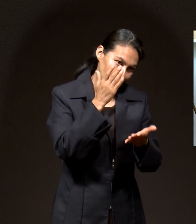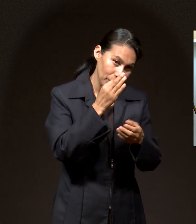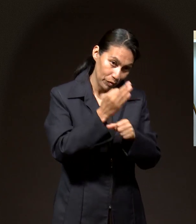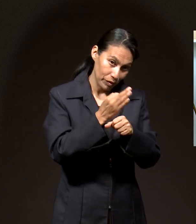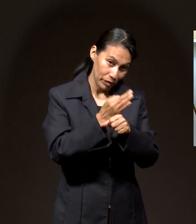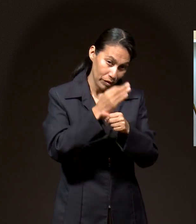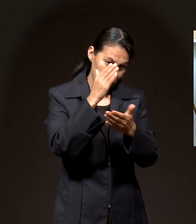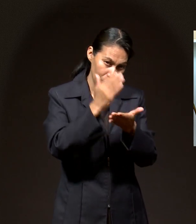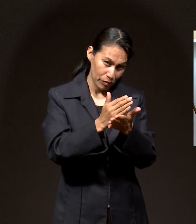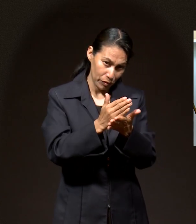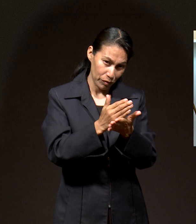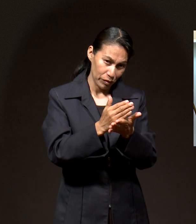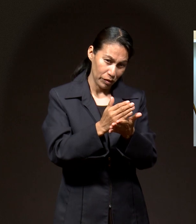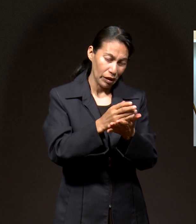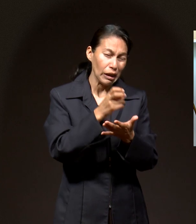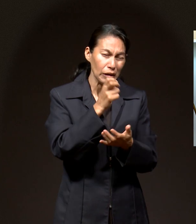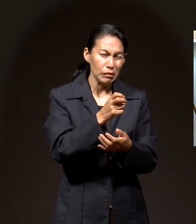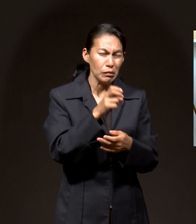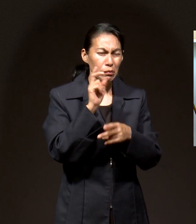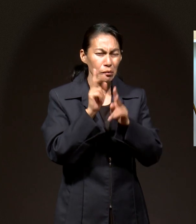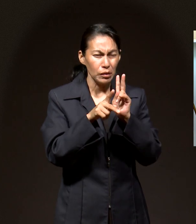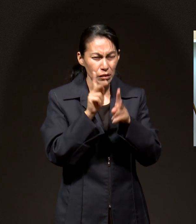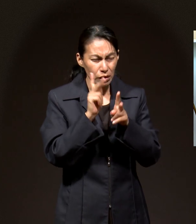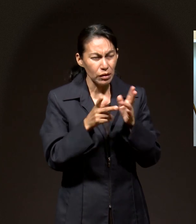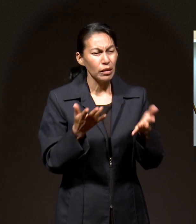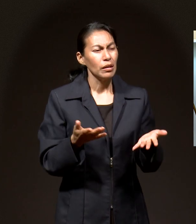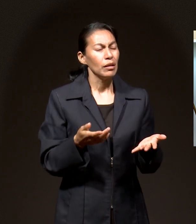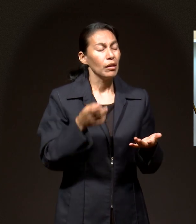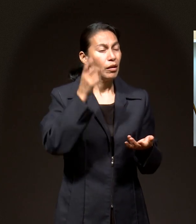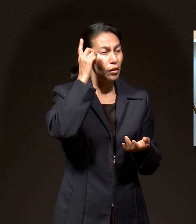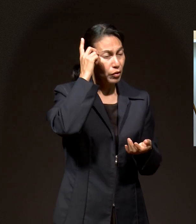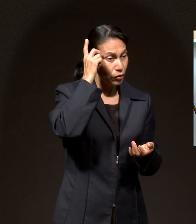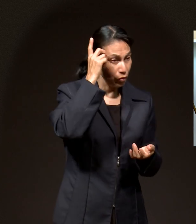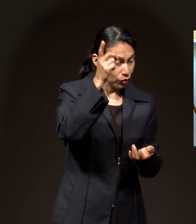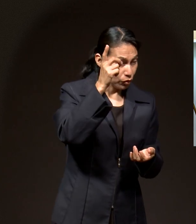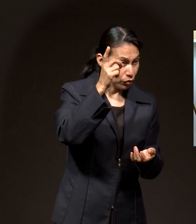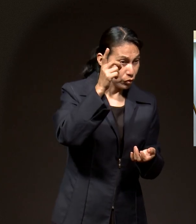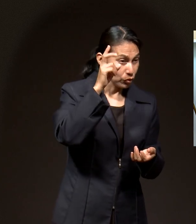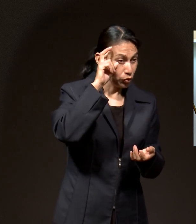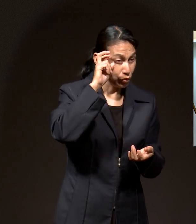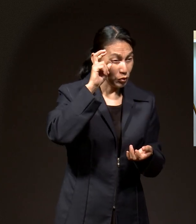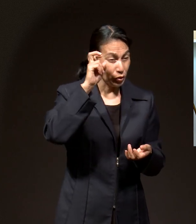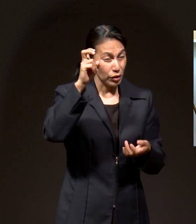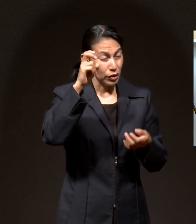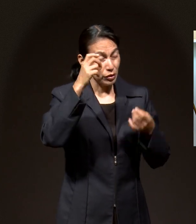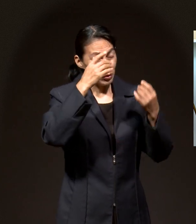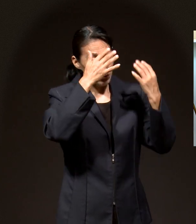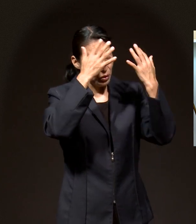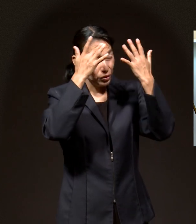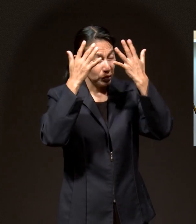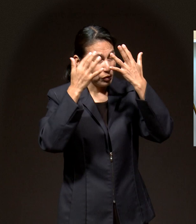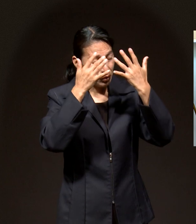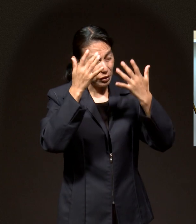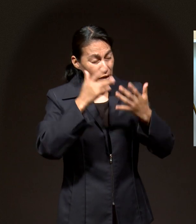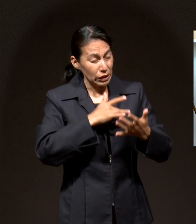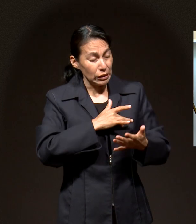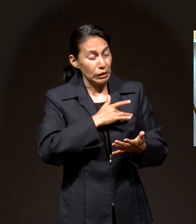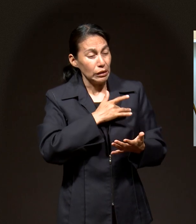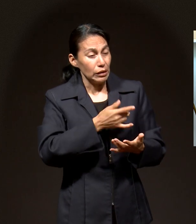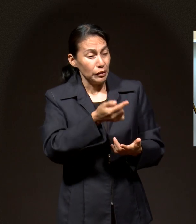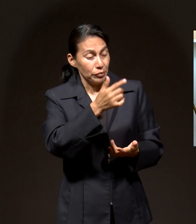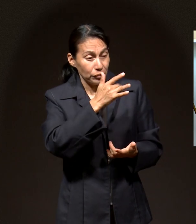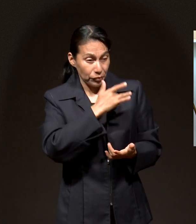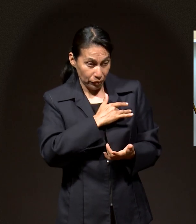una pausa para comentar un poco esto. Cuando Dios pone sueños, visiones